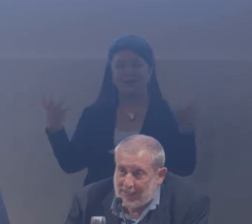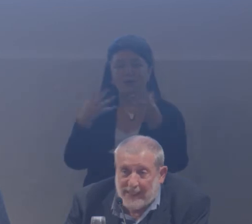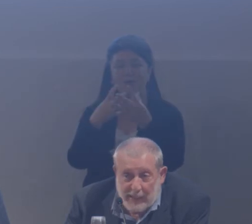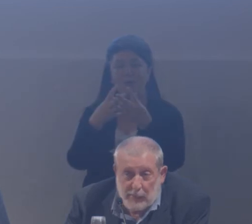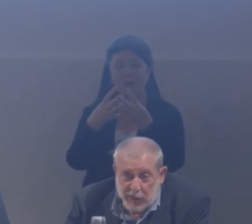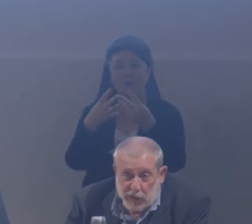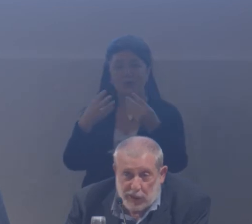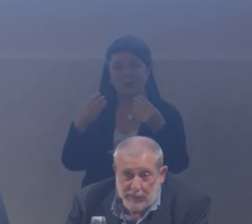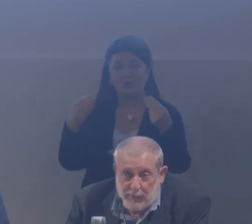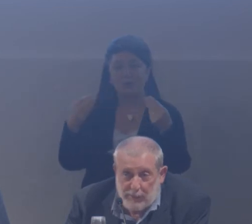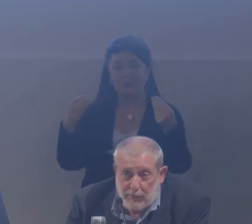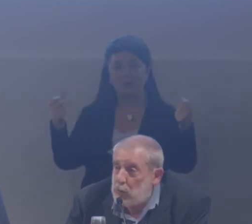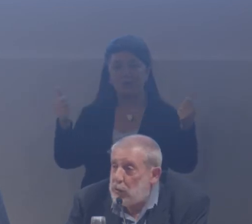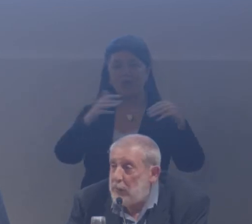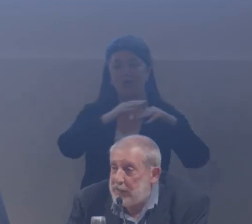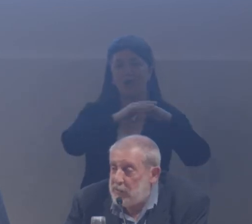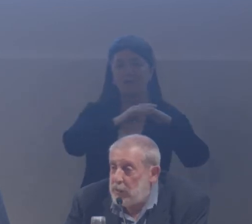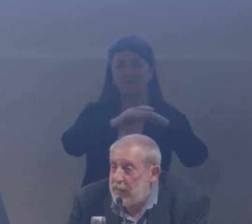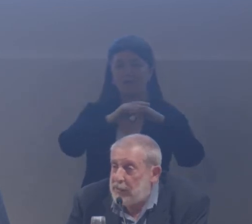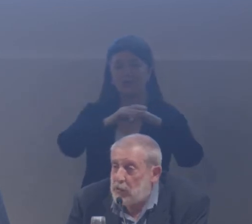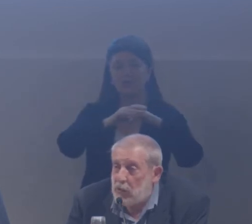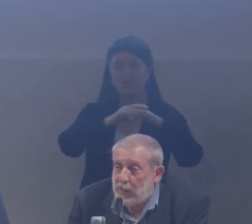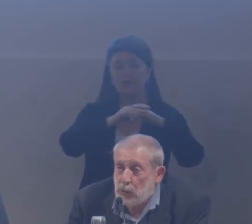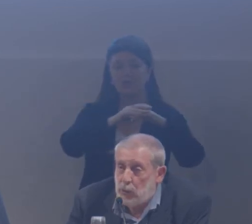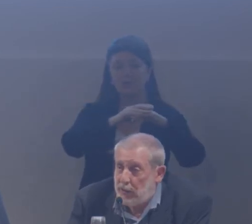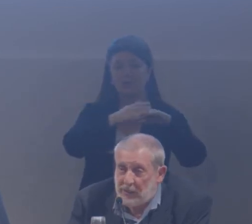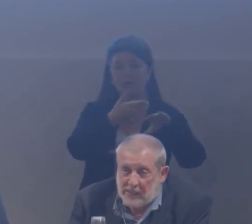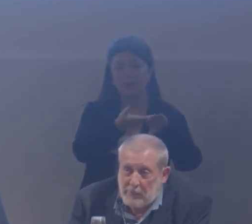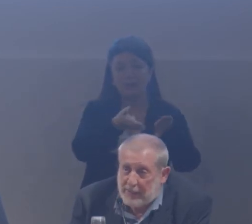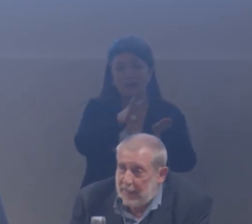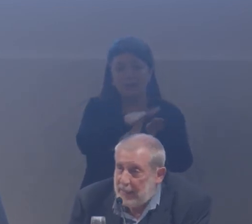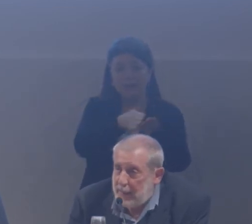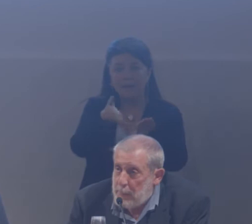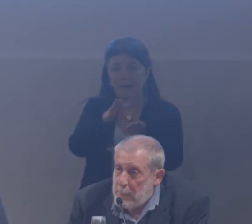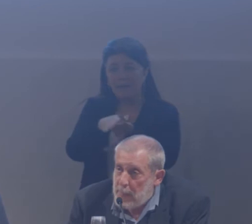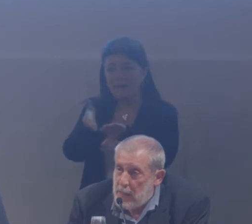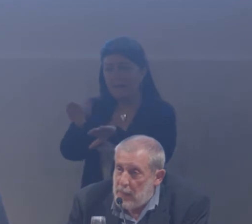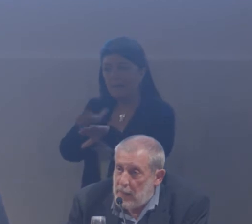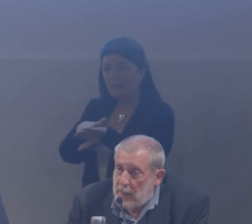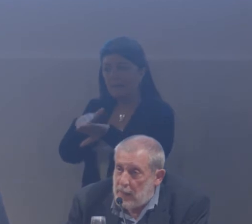una serie di amici, perché tutte le persone che sono cadute in questa battaglia